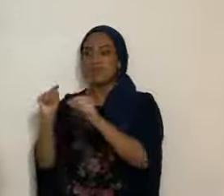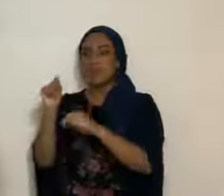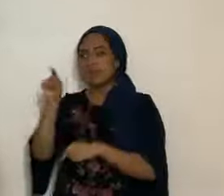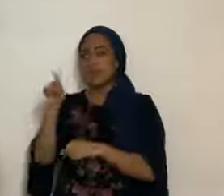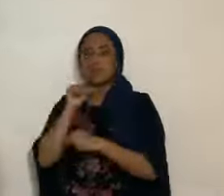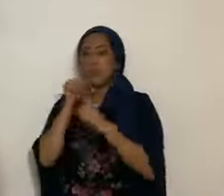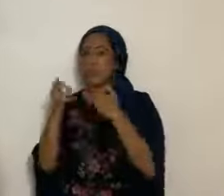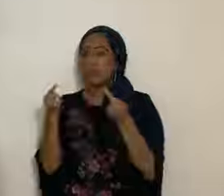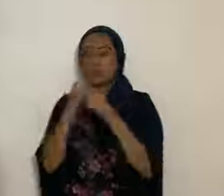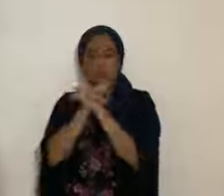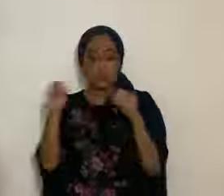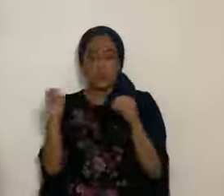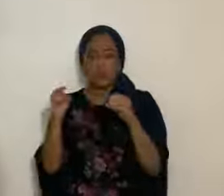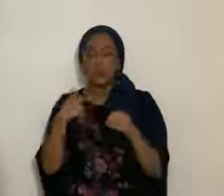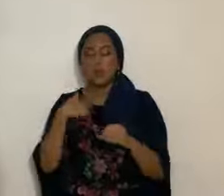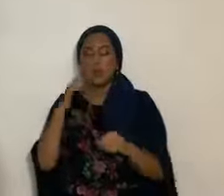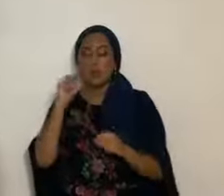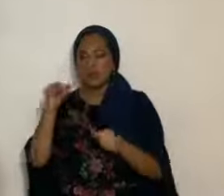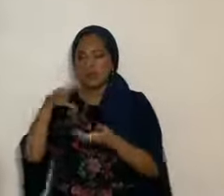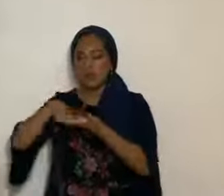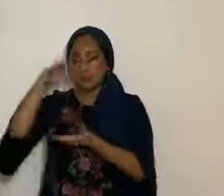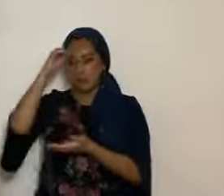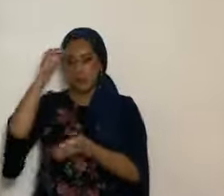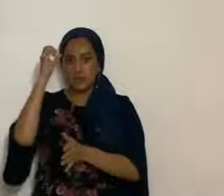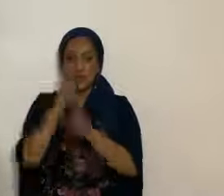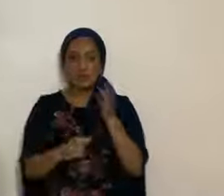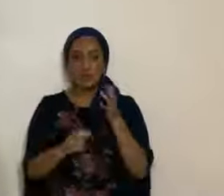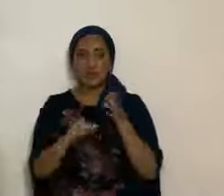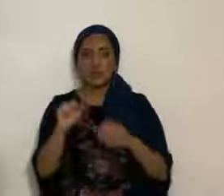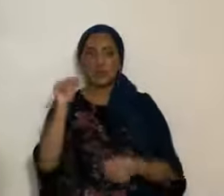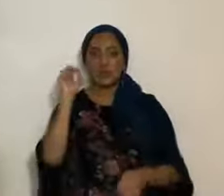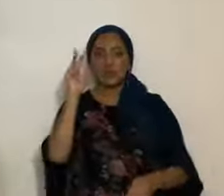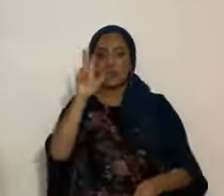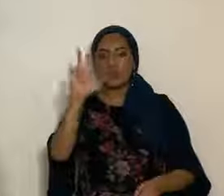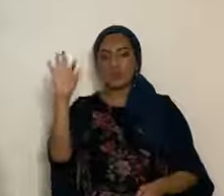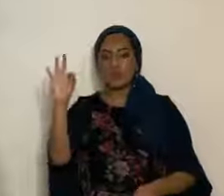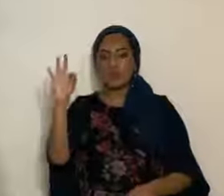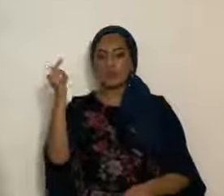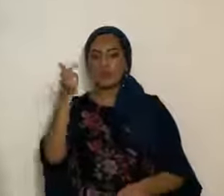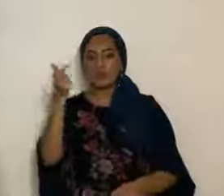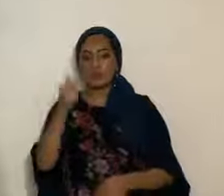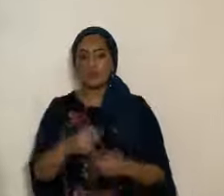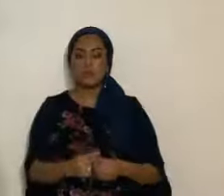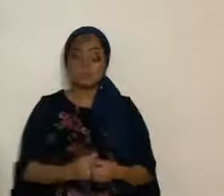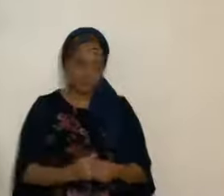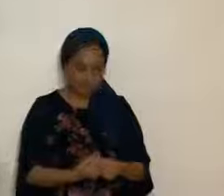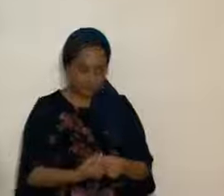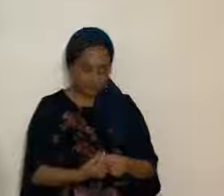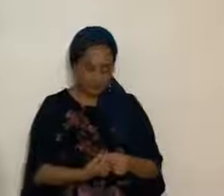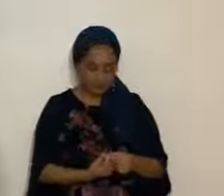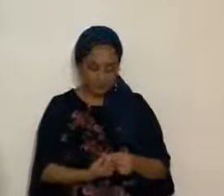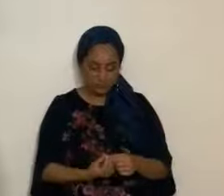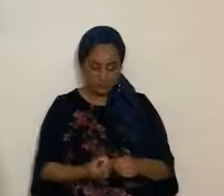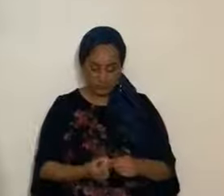Y eso lo vamos a ver relatado en el capítulo 39 de Génesis, más adelante, a partir del verso 7.